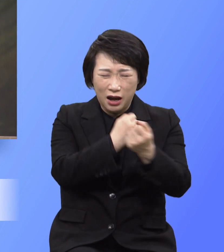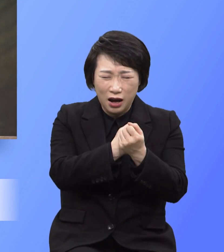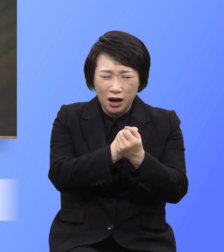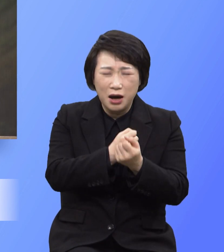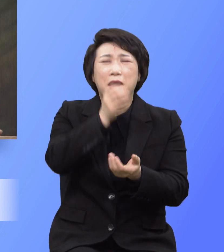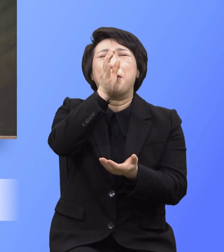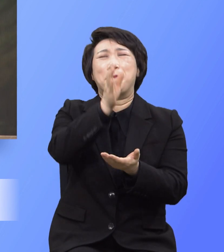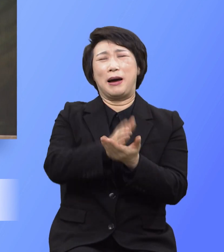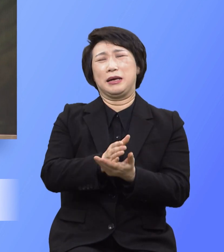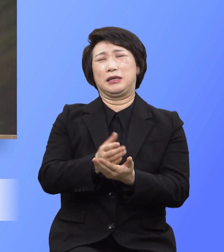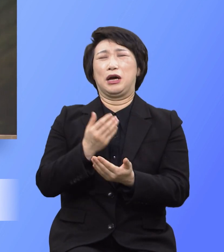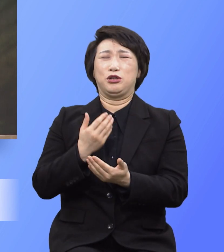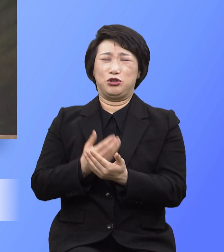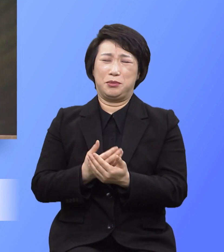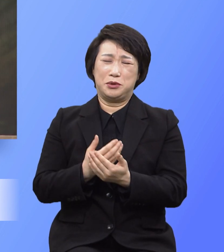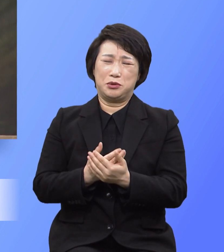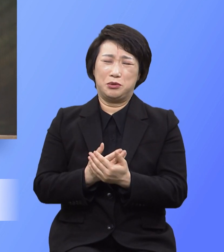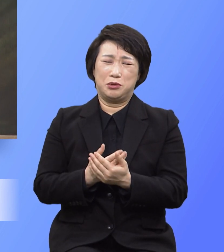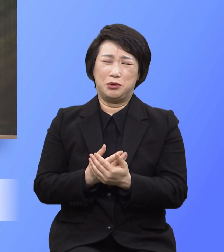없게 도와주시옵시고,